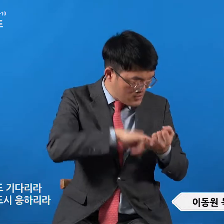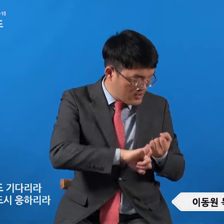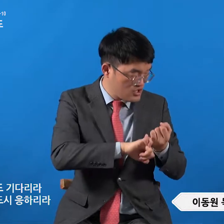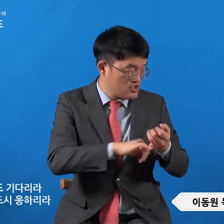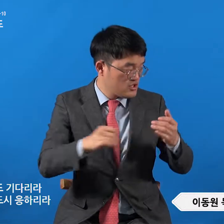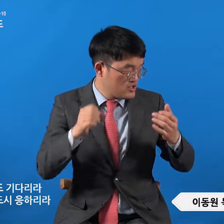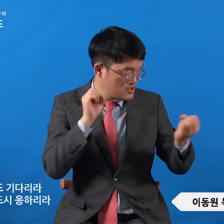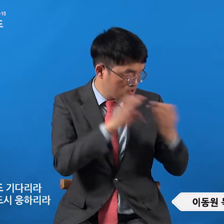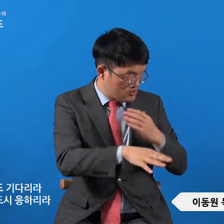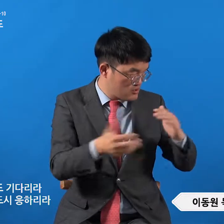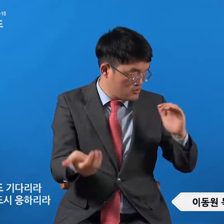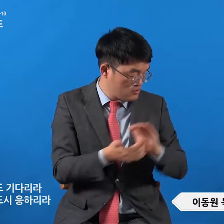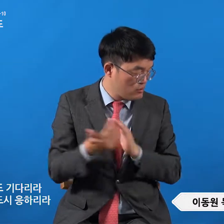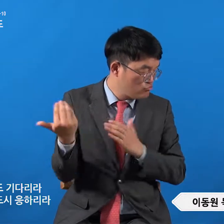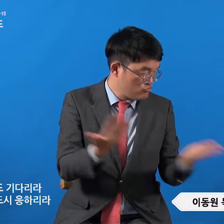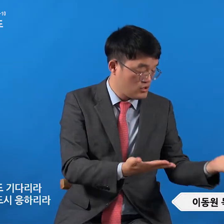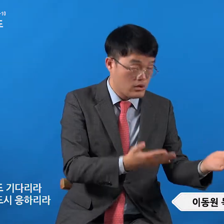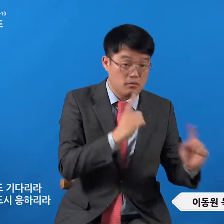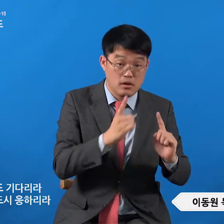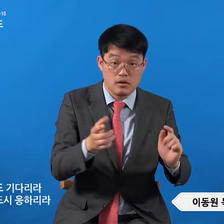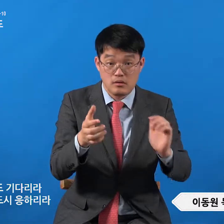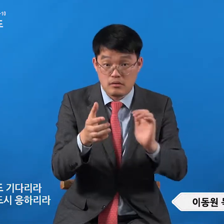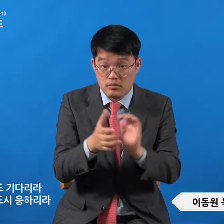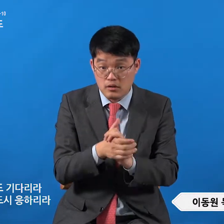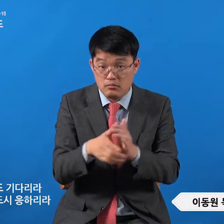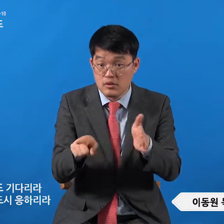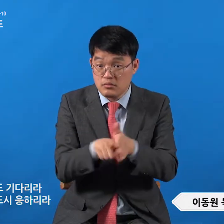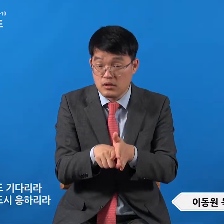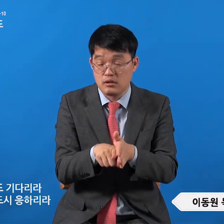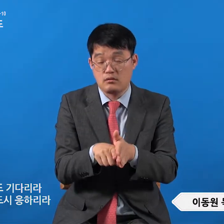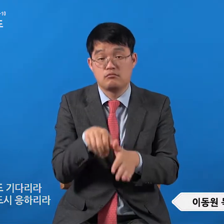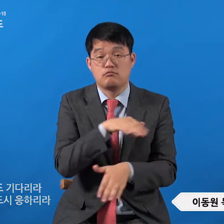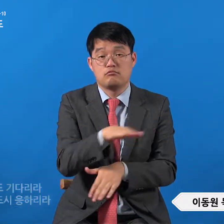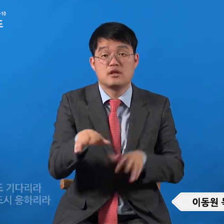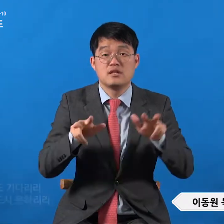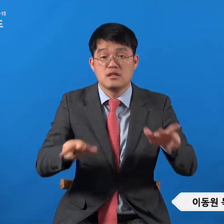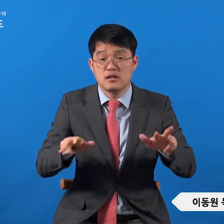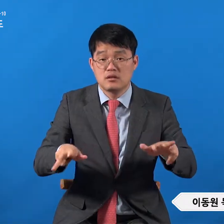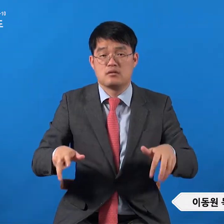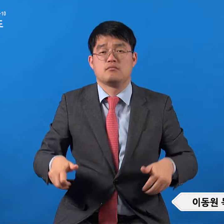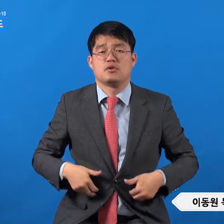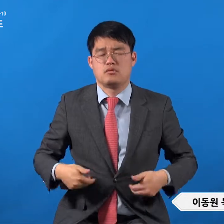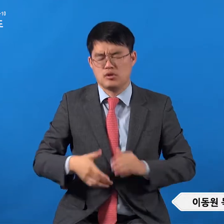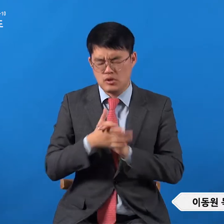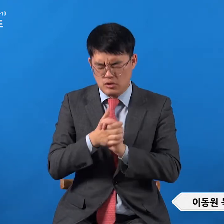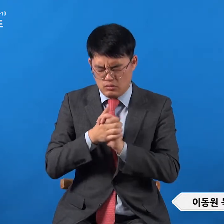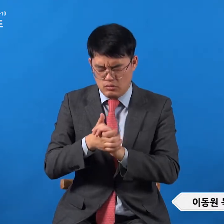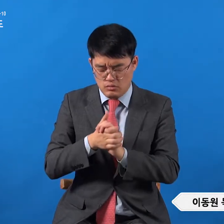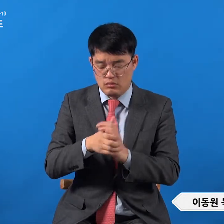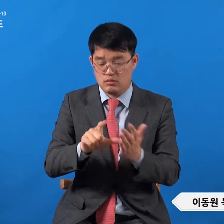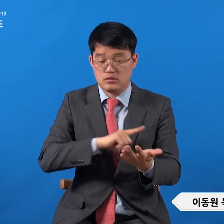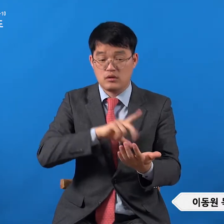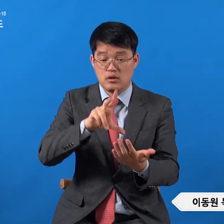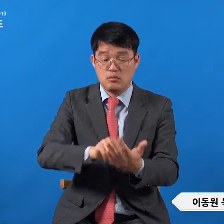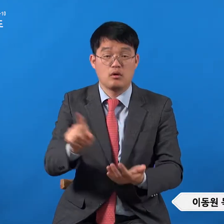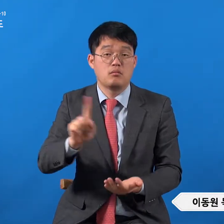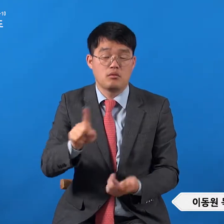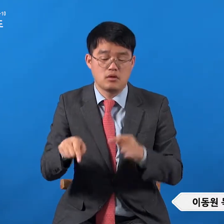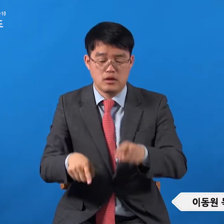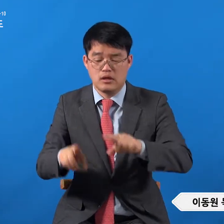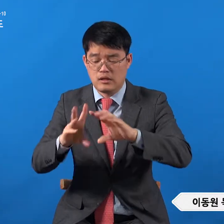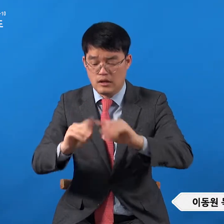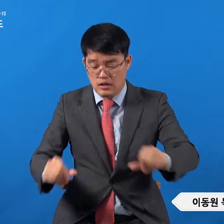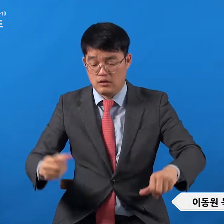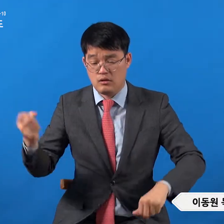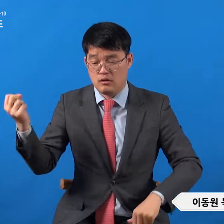응하리라. 믿습니까, 여러분? 지금 우리 민족의 가장 절실한 기도의 제목이 뭘까요? 이 땅에서